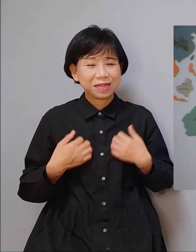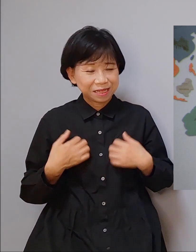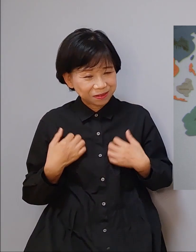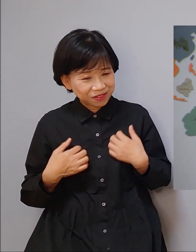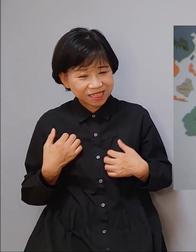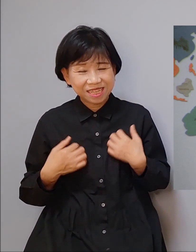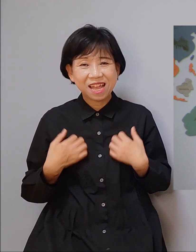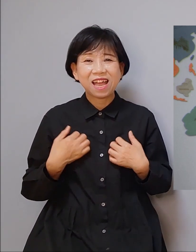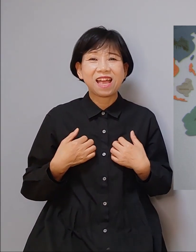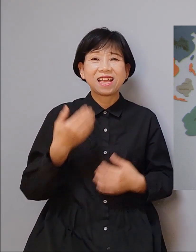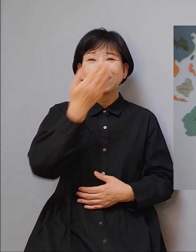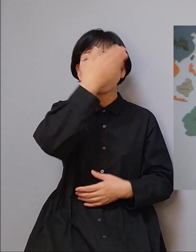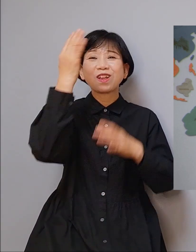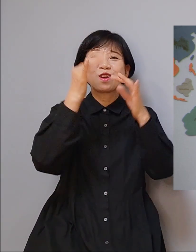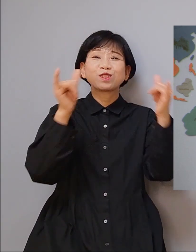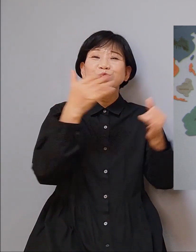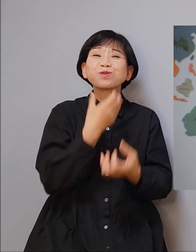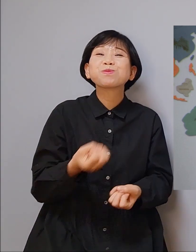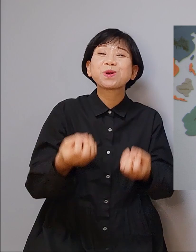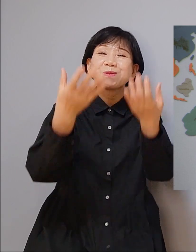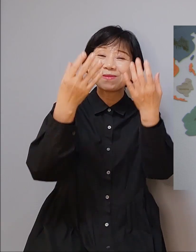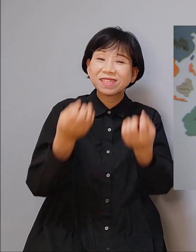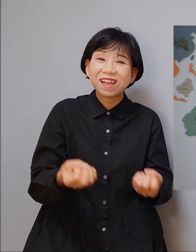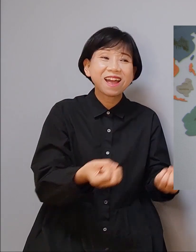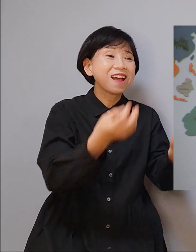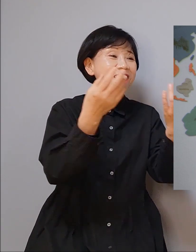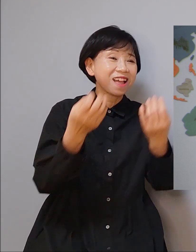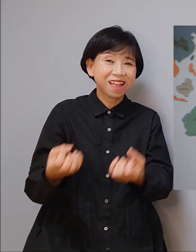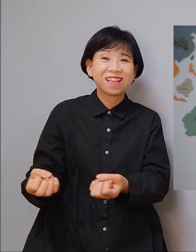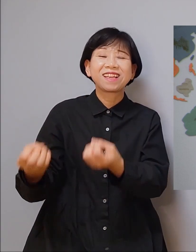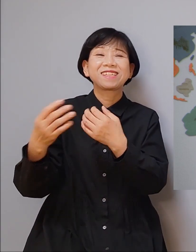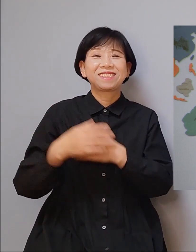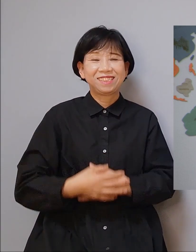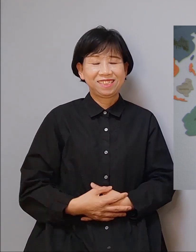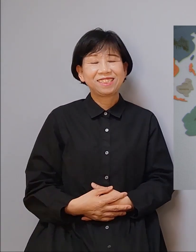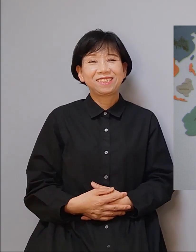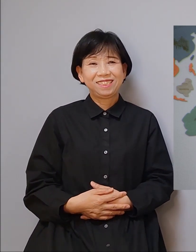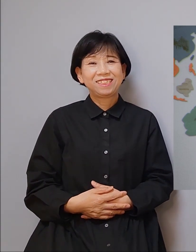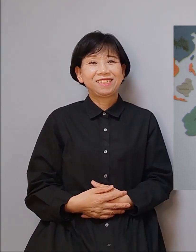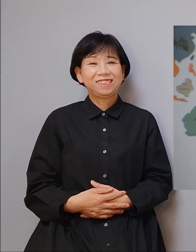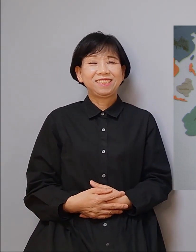있는데 우리 청년들도 축복합니다. 네.